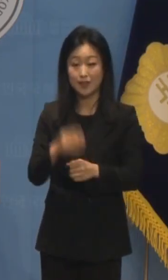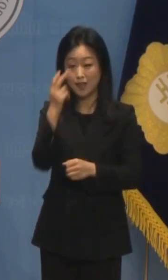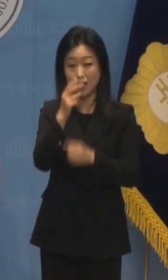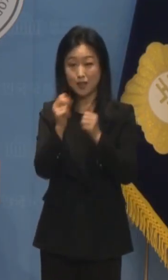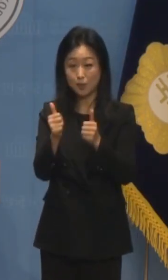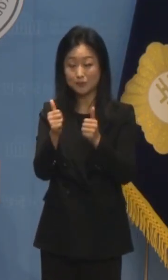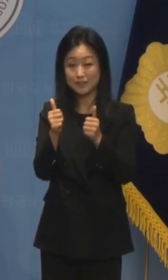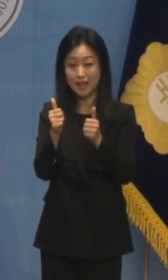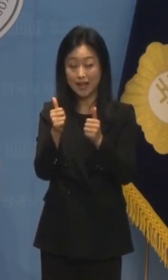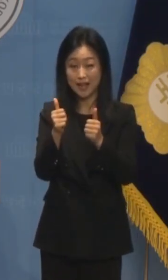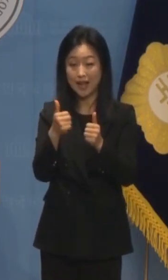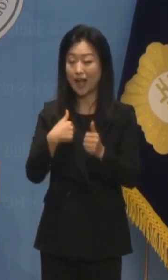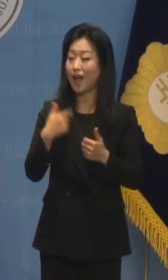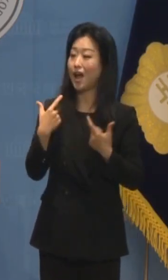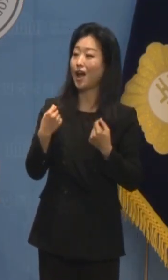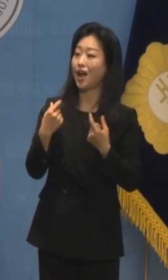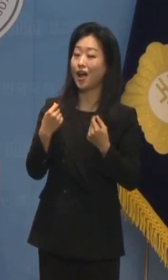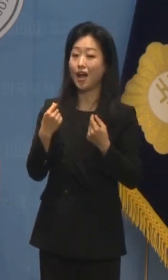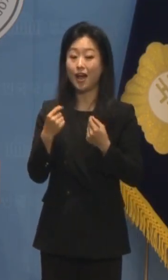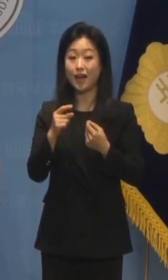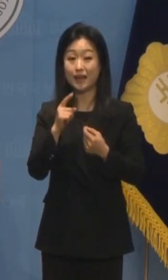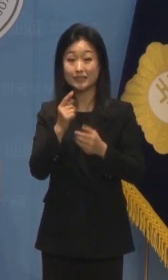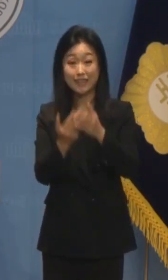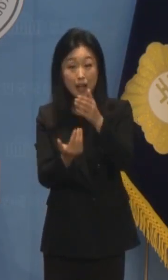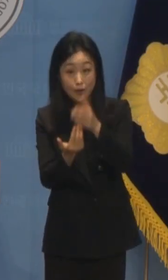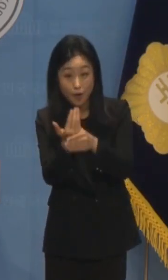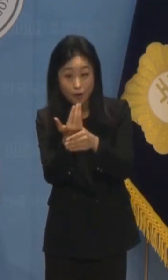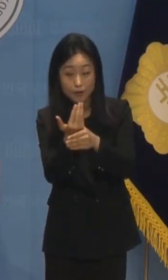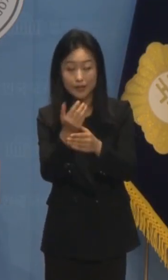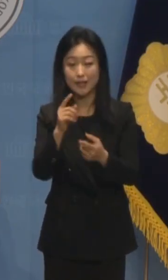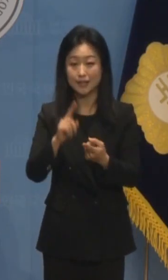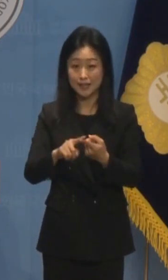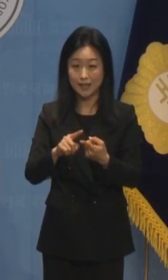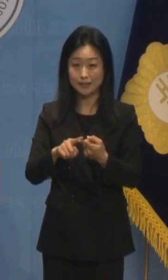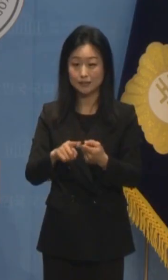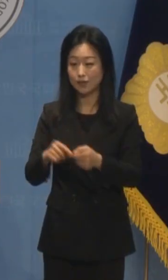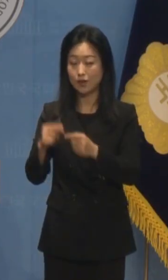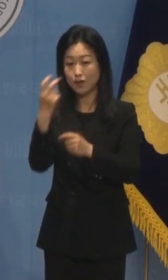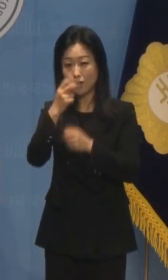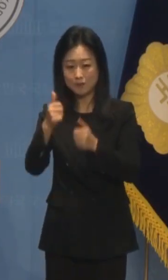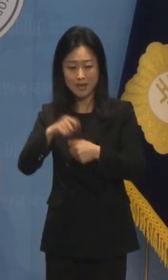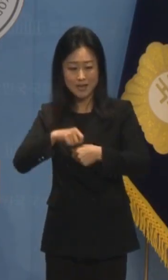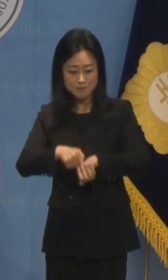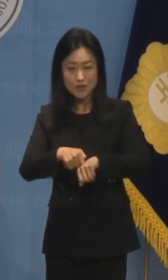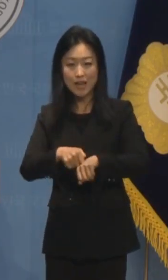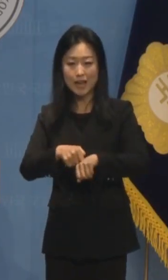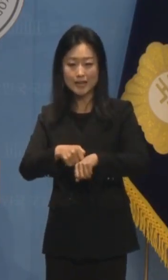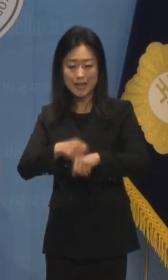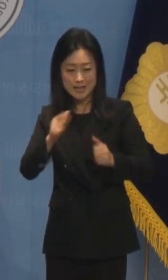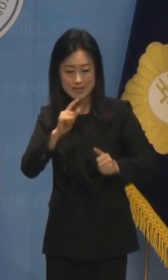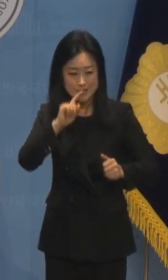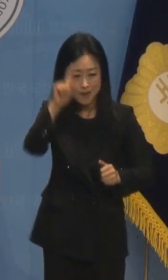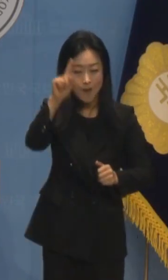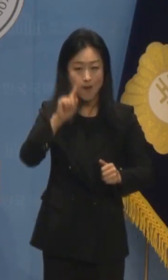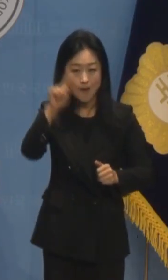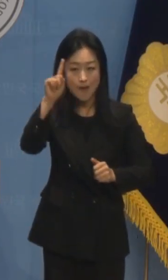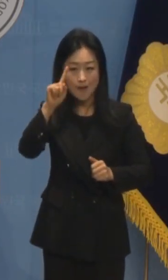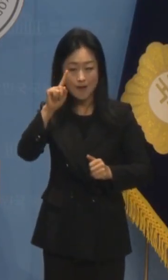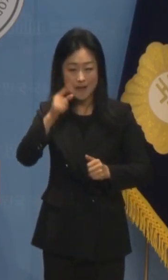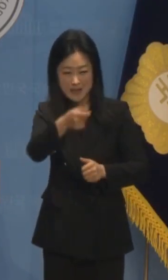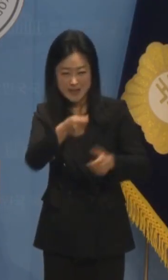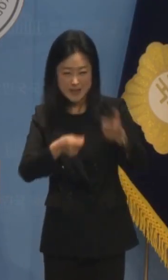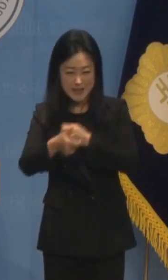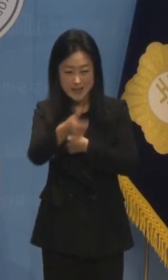사건에서부터 파생된 검찰의 무리한 기소에서부터 시작됐습니다.